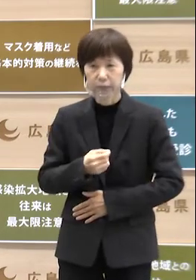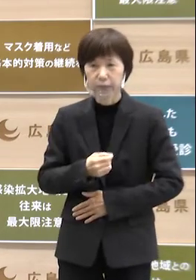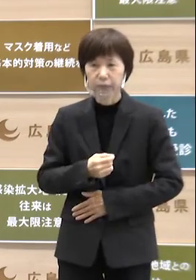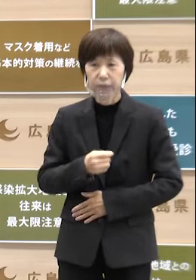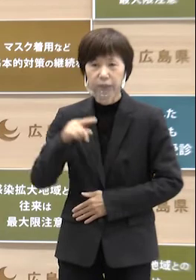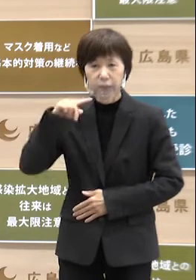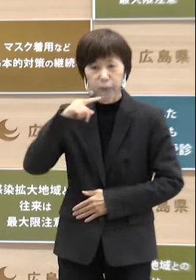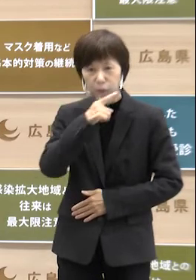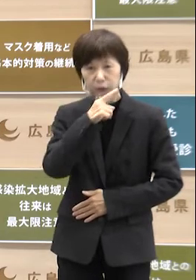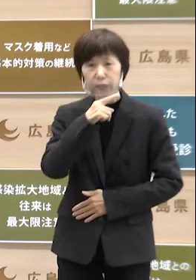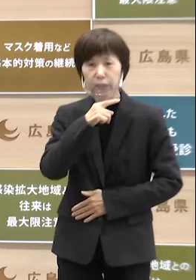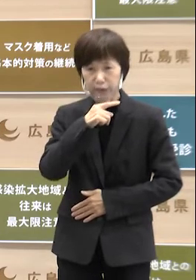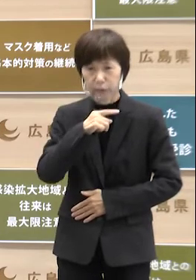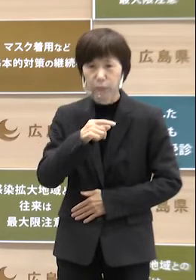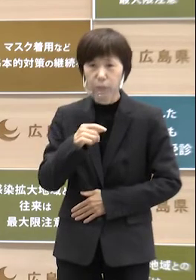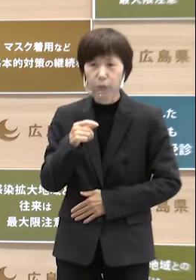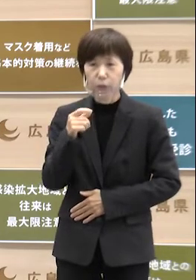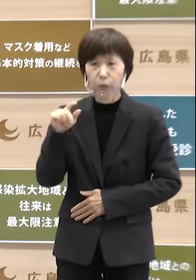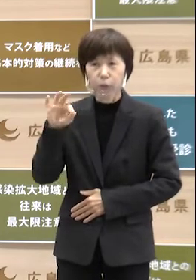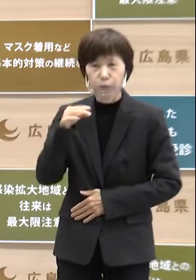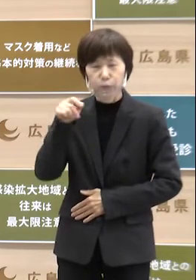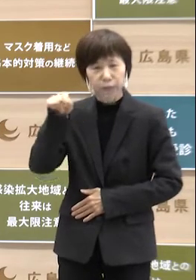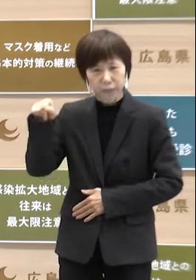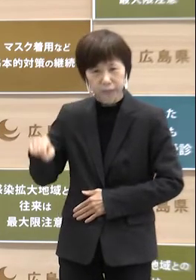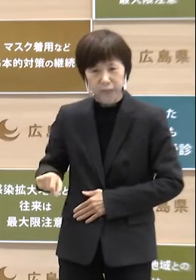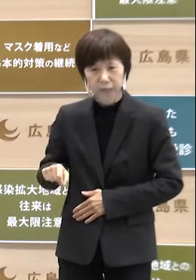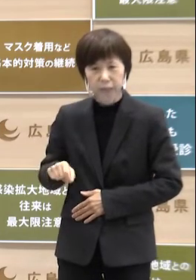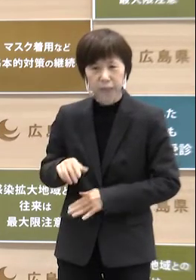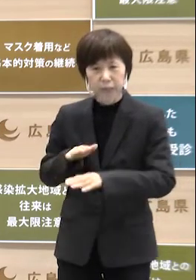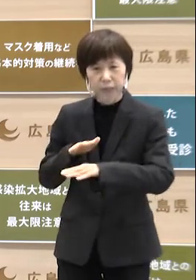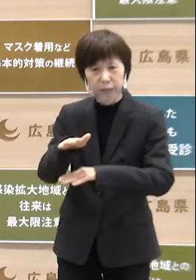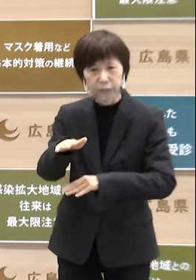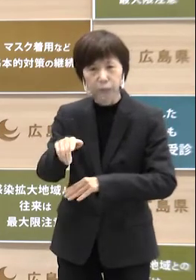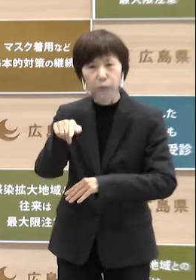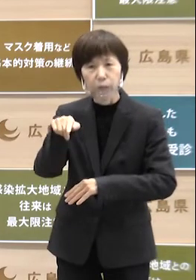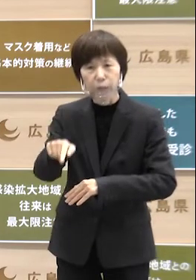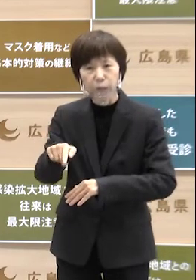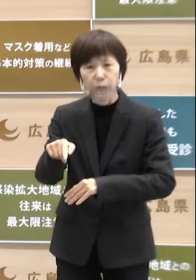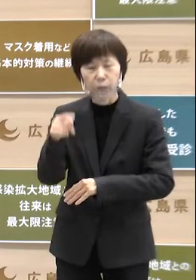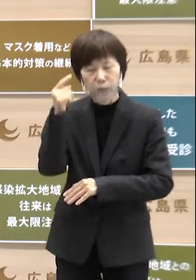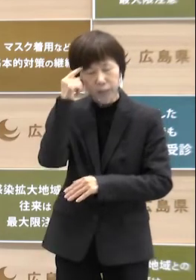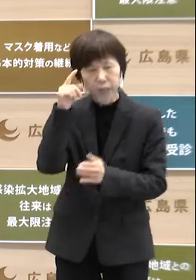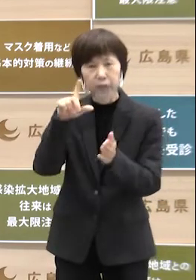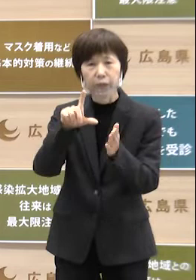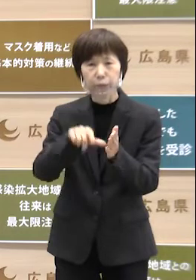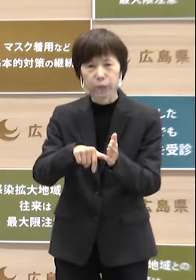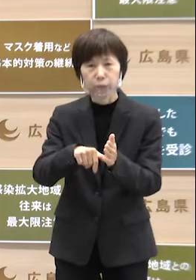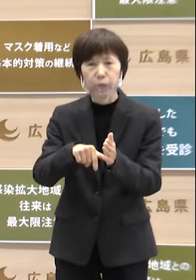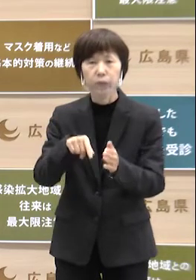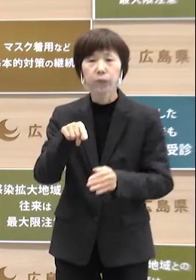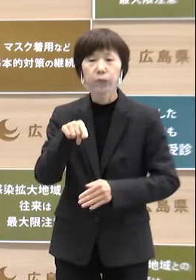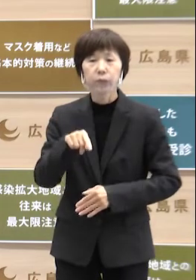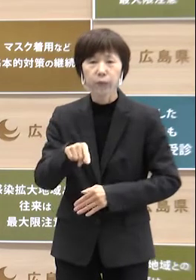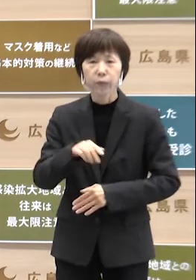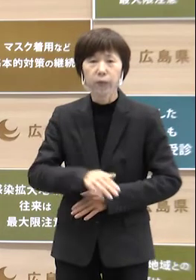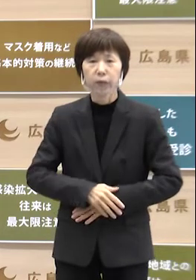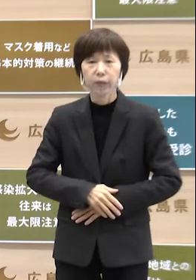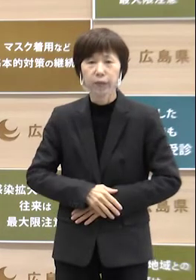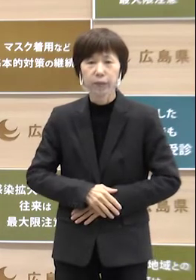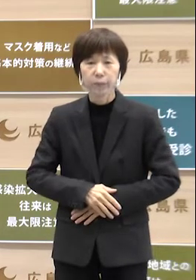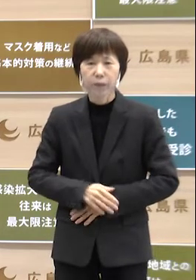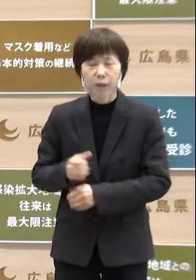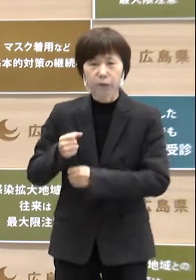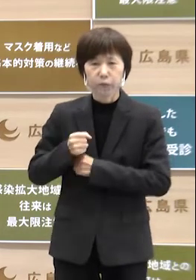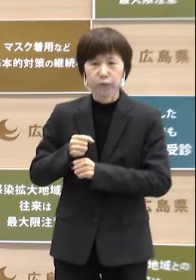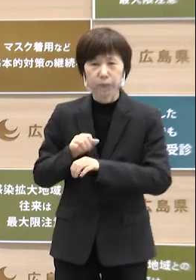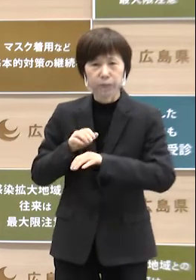のウクライナ侵攻との関係について言いますと、これはまさにですね、この軍事侵攻によって